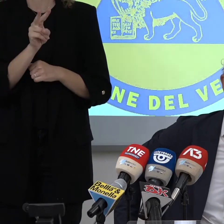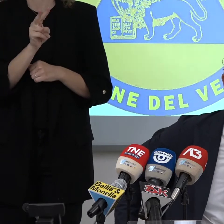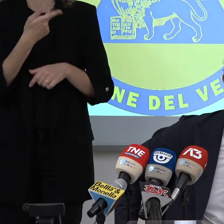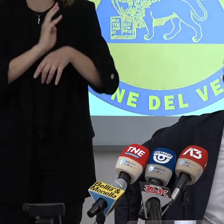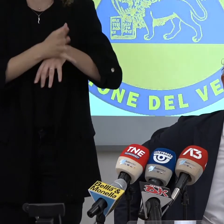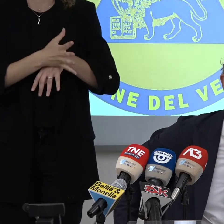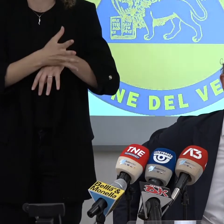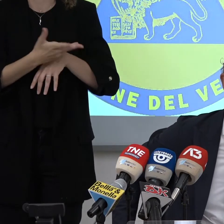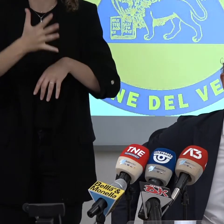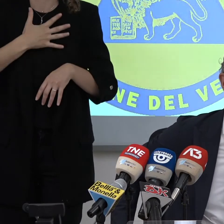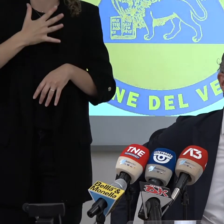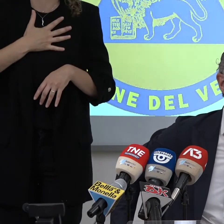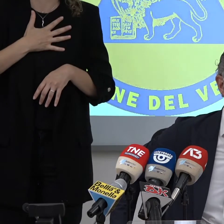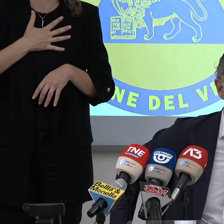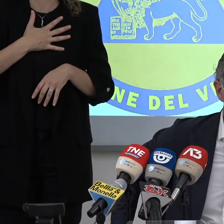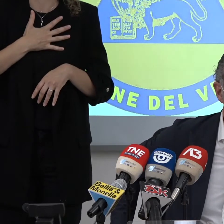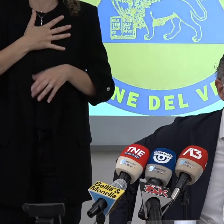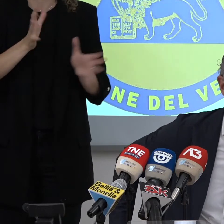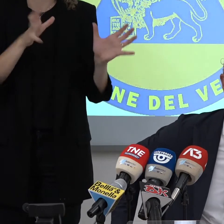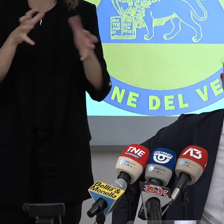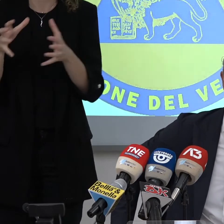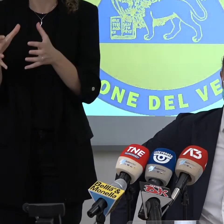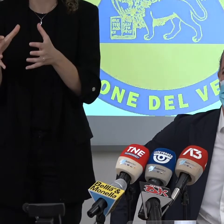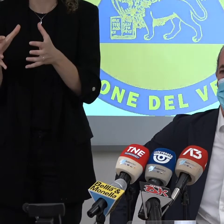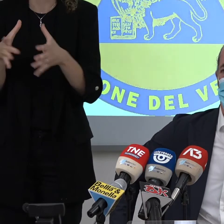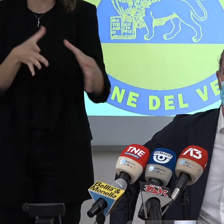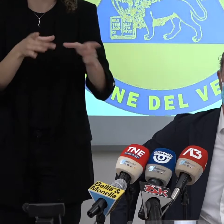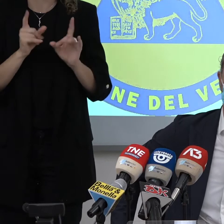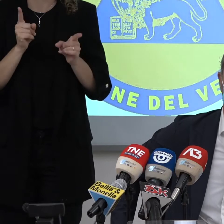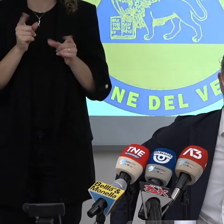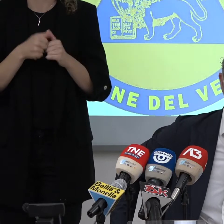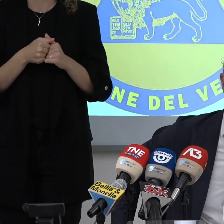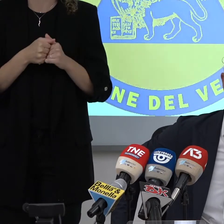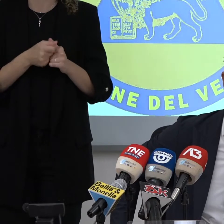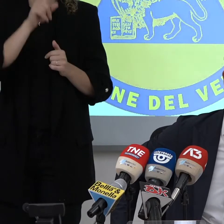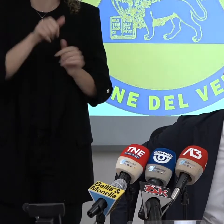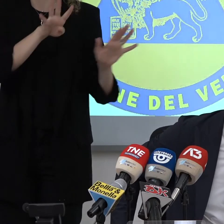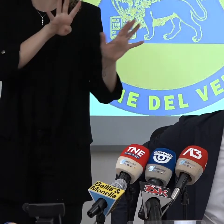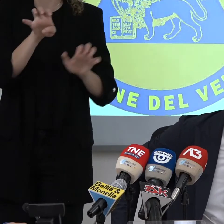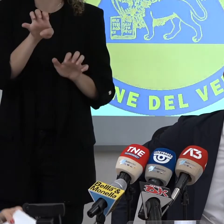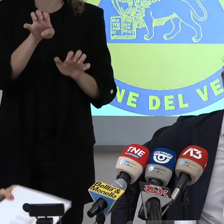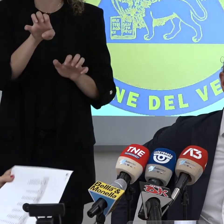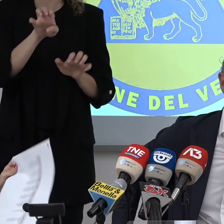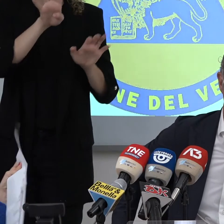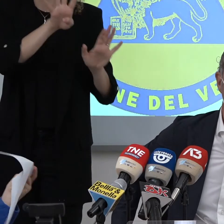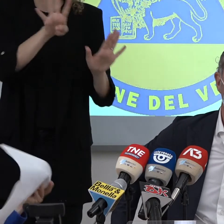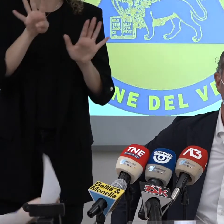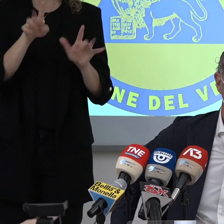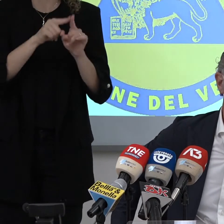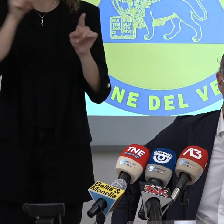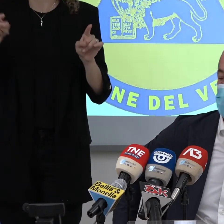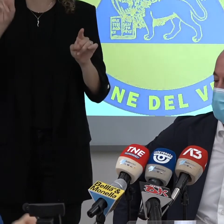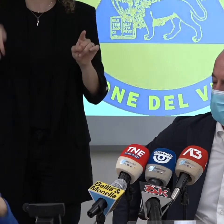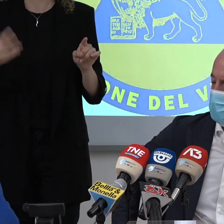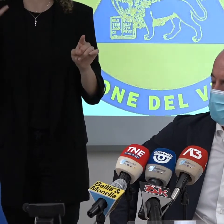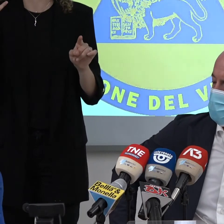classi di età più, diciamo, rappresentative da un punto di vista di contagio sono i nati dal 1999 al